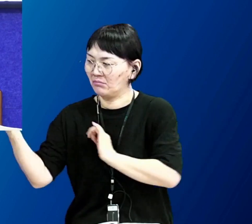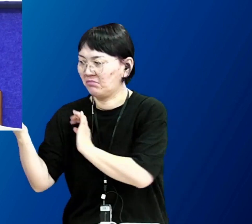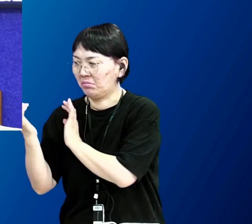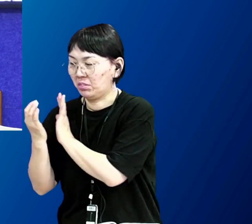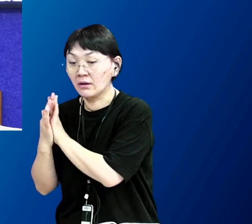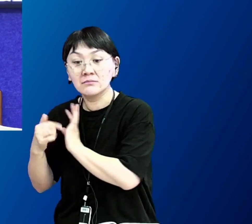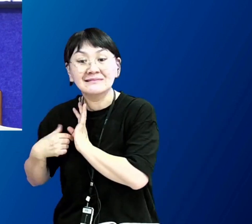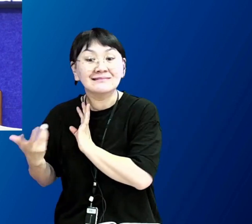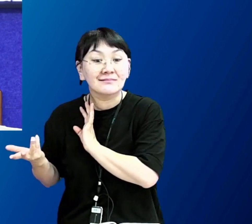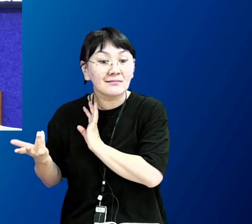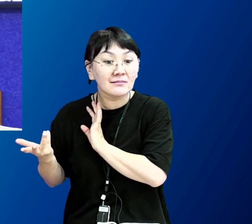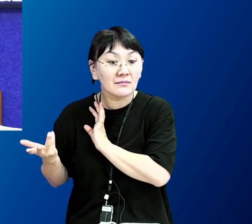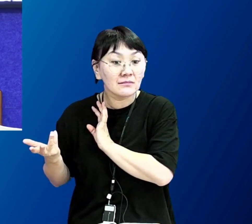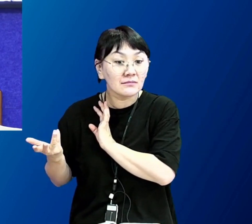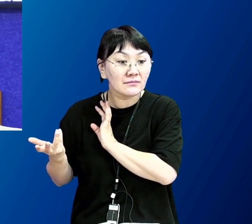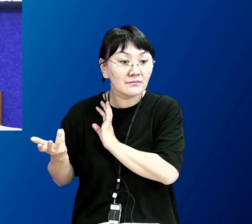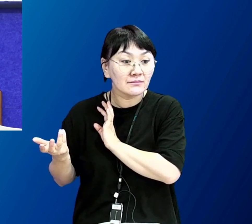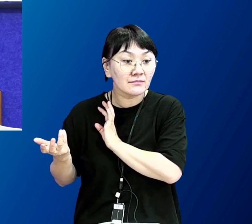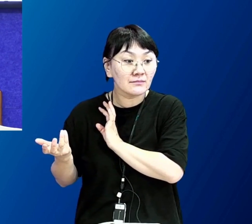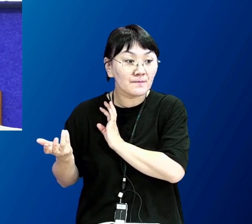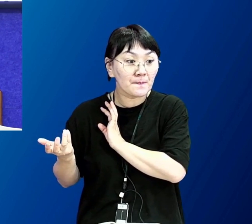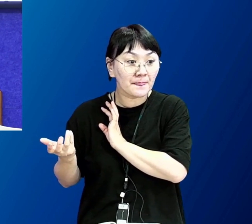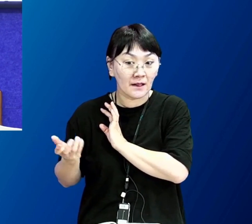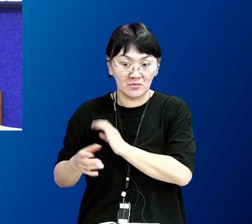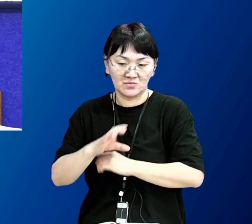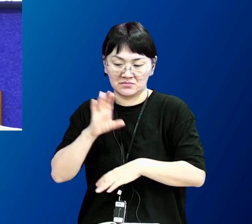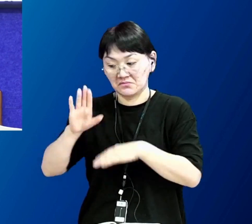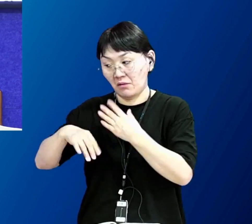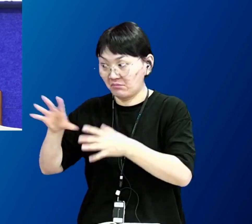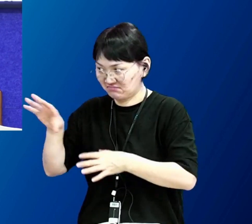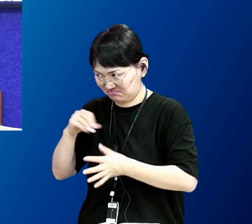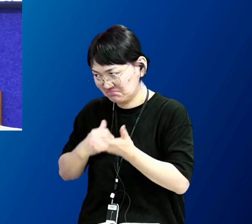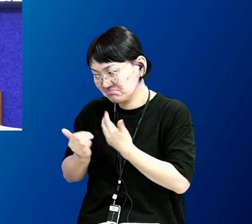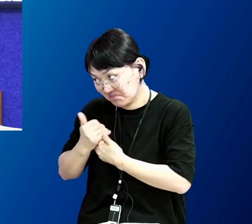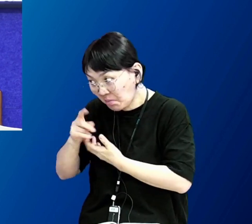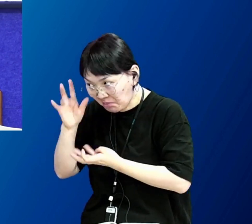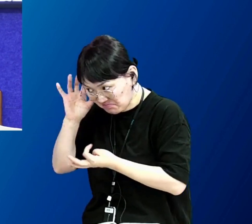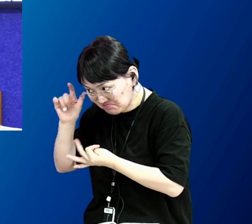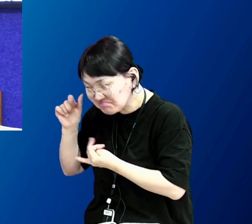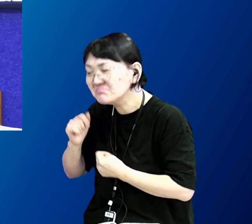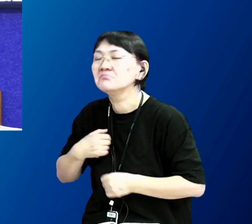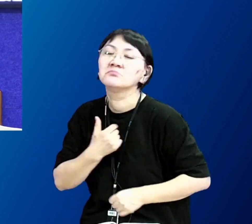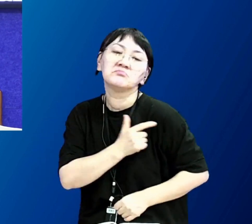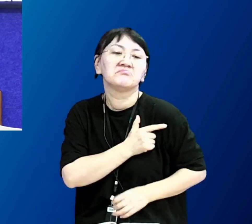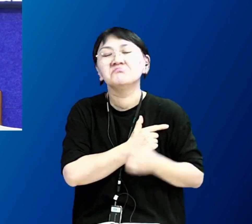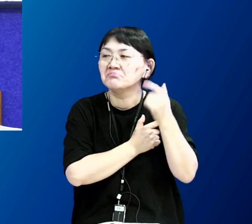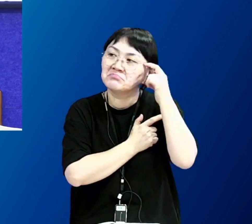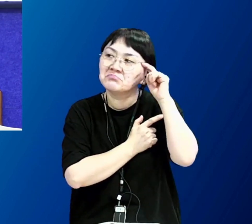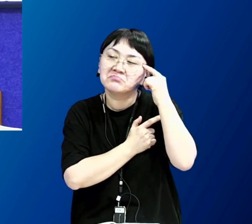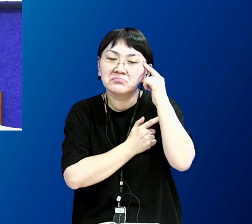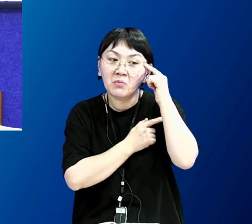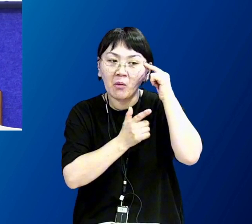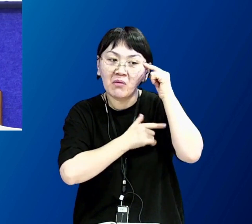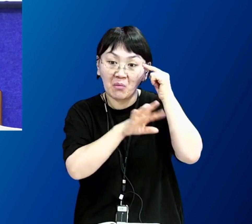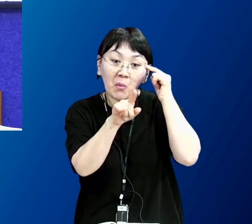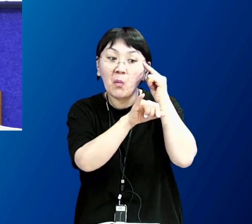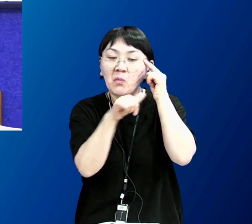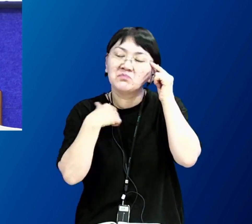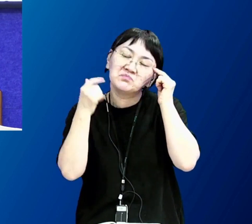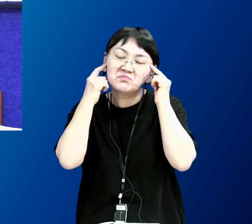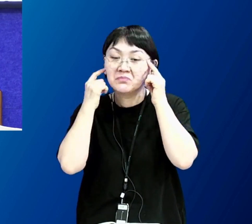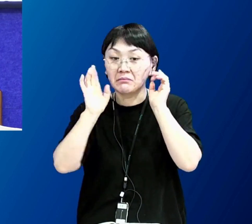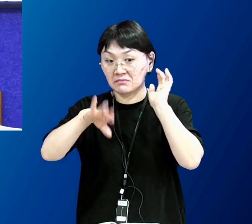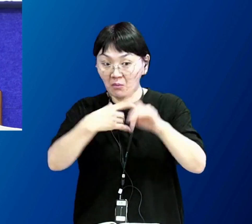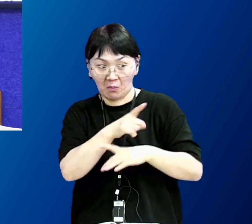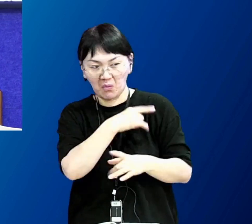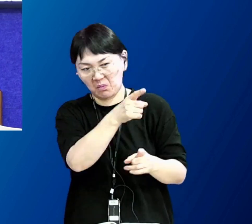эхлүүл яа тийм болоо. Чуулганд гомдлож эхэлдэг. Өмнө ажиллаж байгаа хүмүүсийг буруутгаж